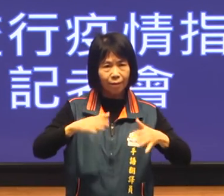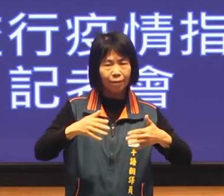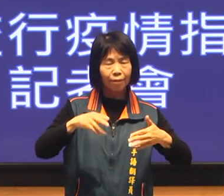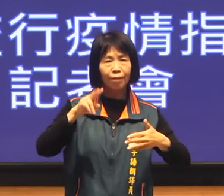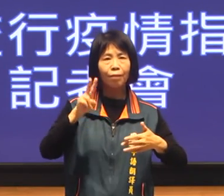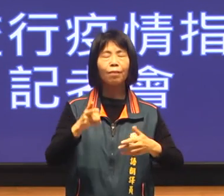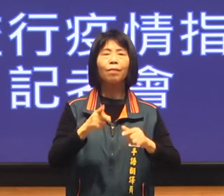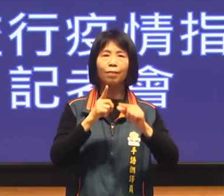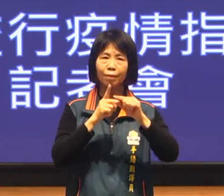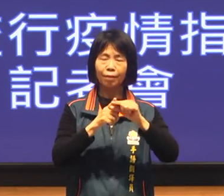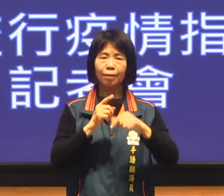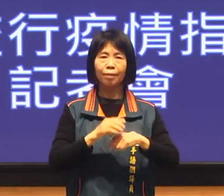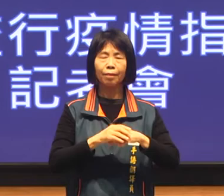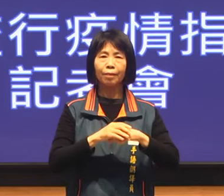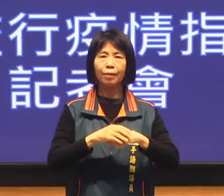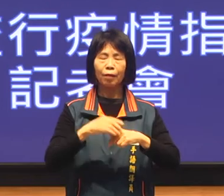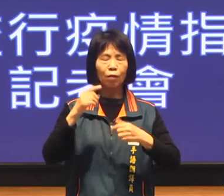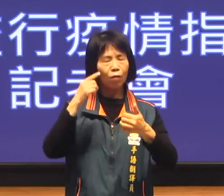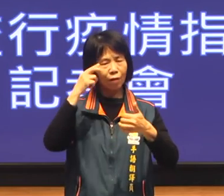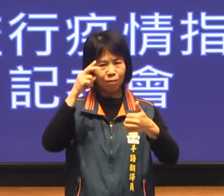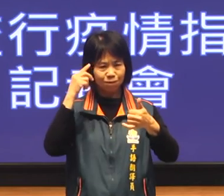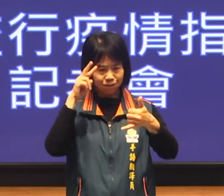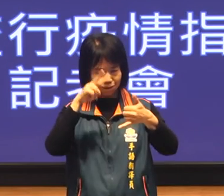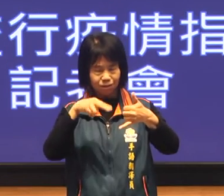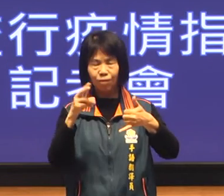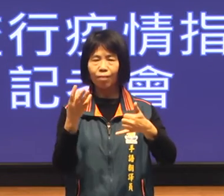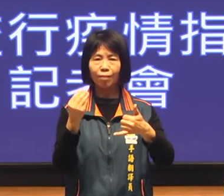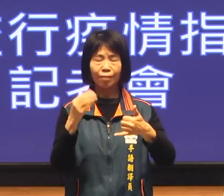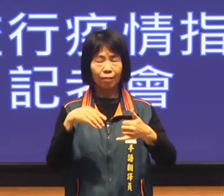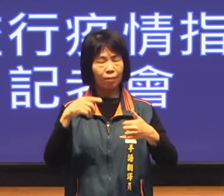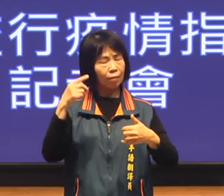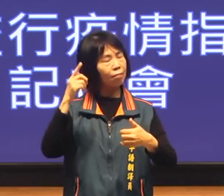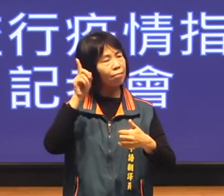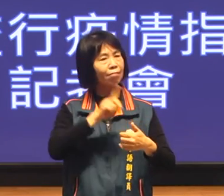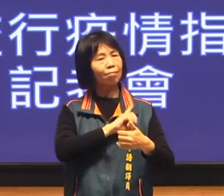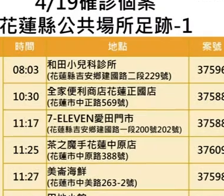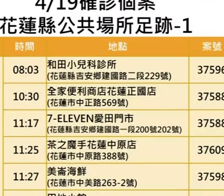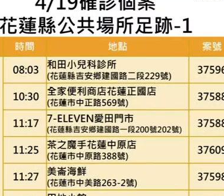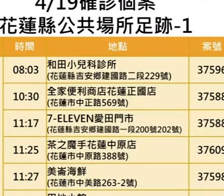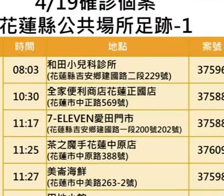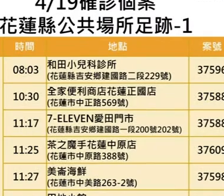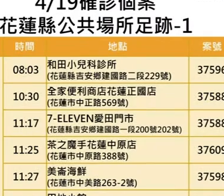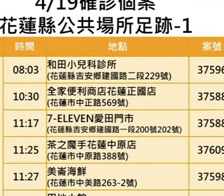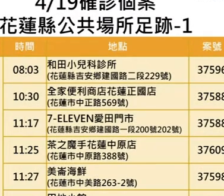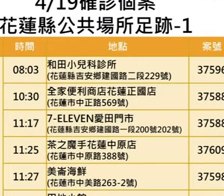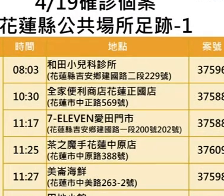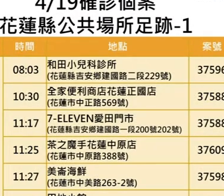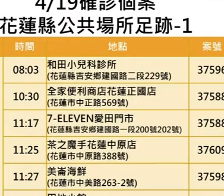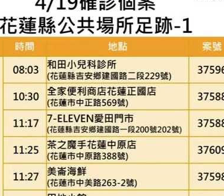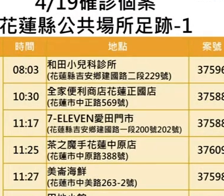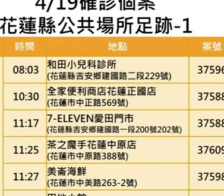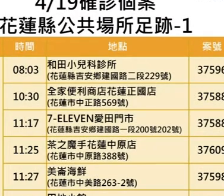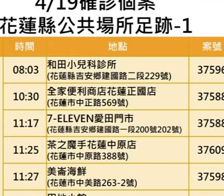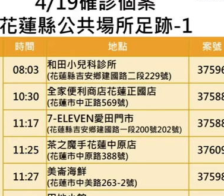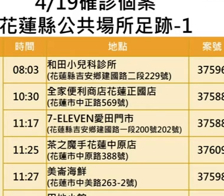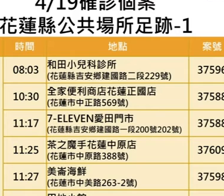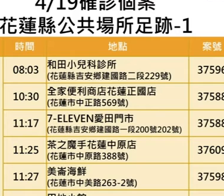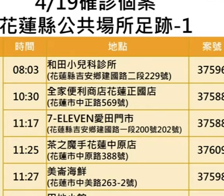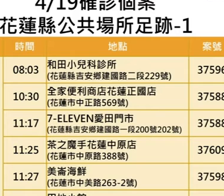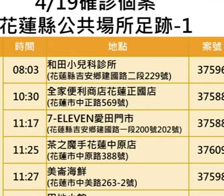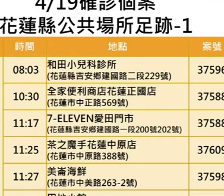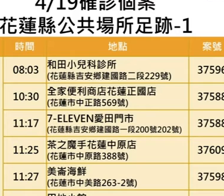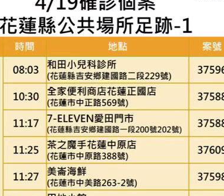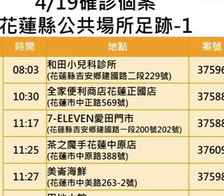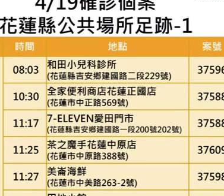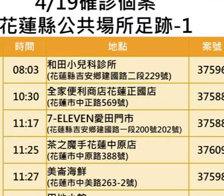亲还是选择在家做居家照护，会比较舒适。那所以居